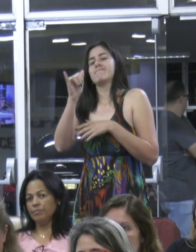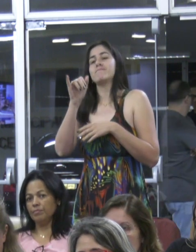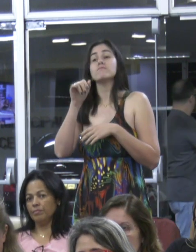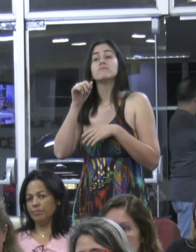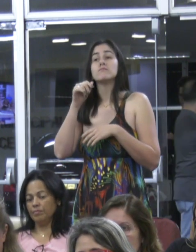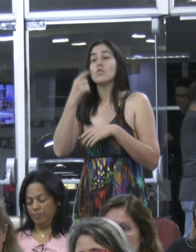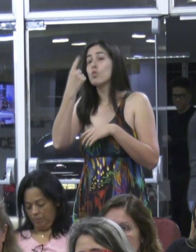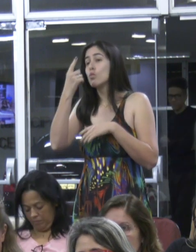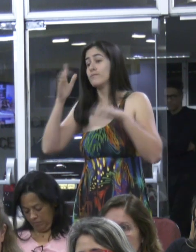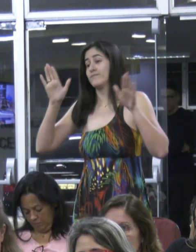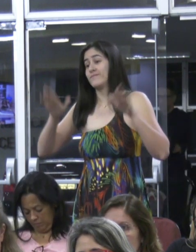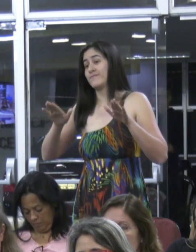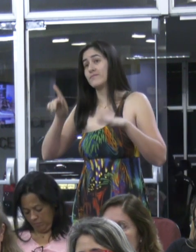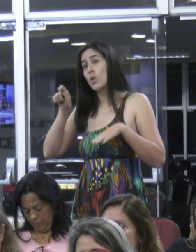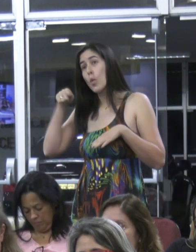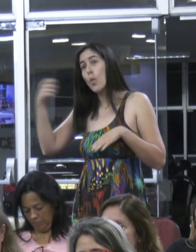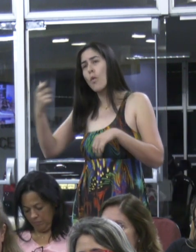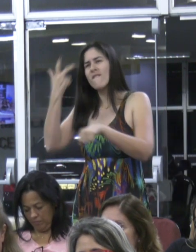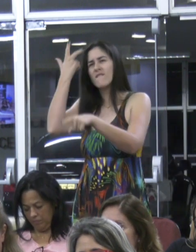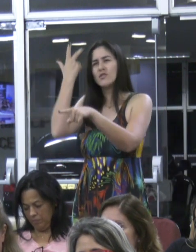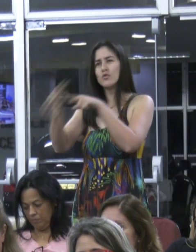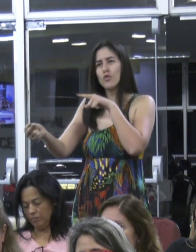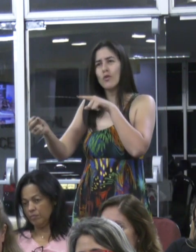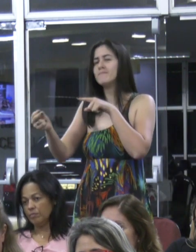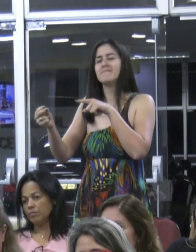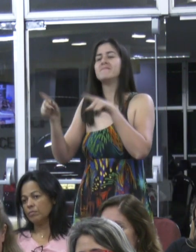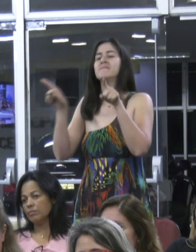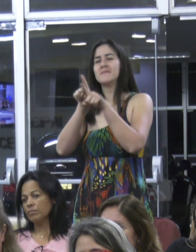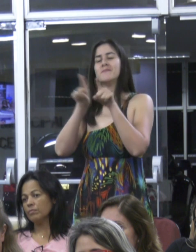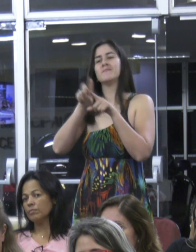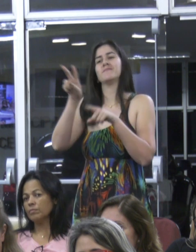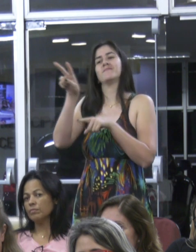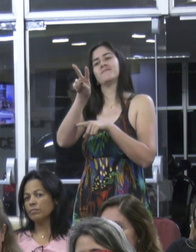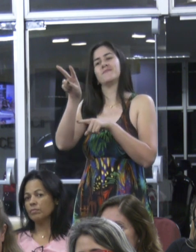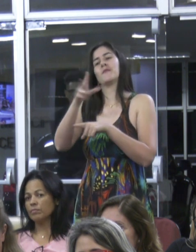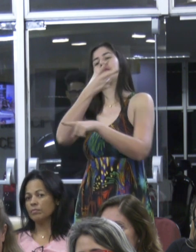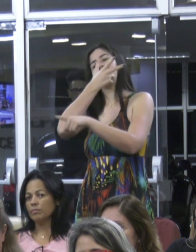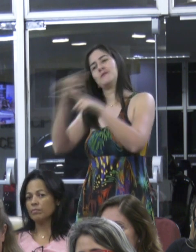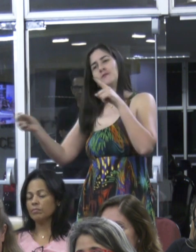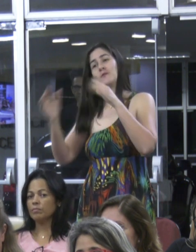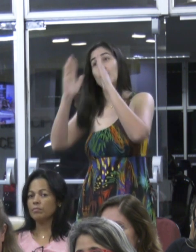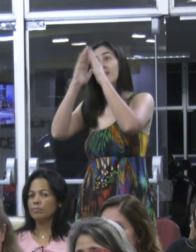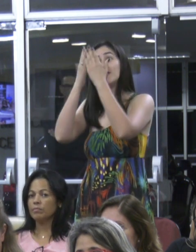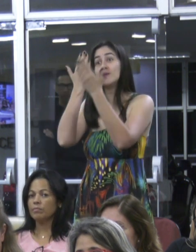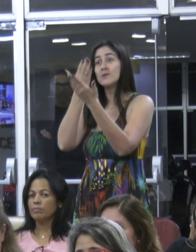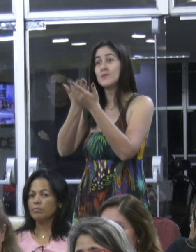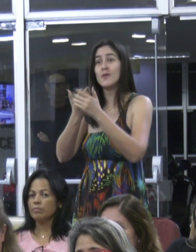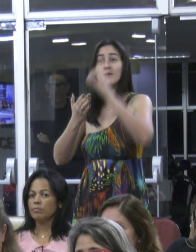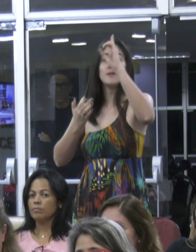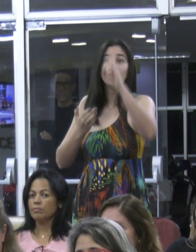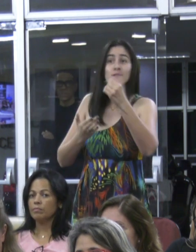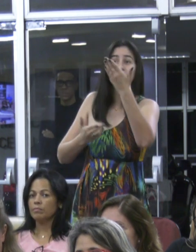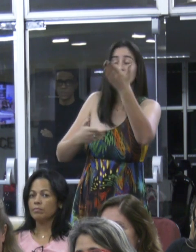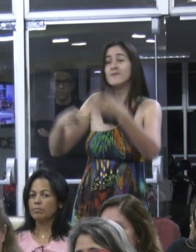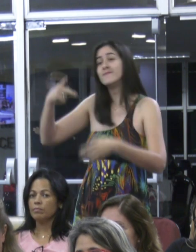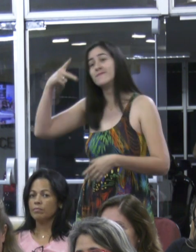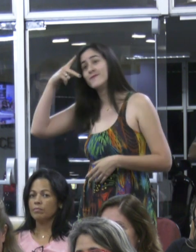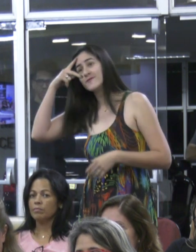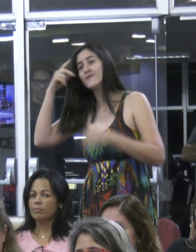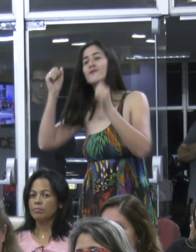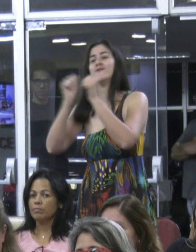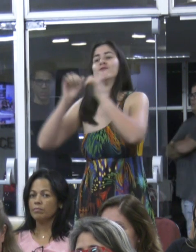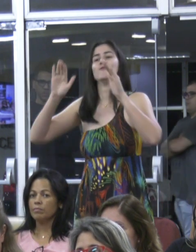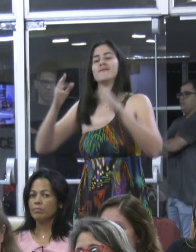ser complementar ao desenvolvimento dele. Eu acho que o Gustavo não é só um vencedor sozinho, ele é vencedor porque ele tem uma